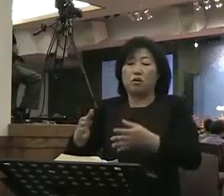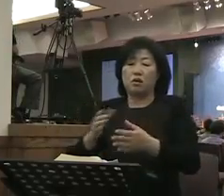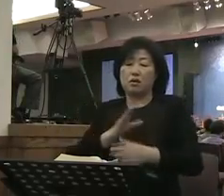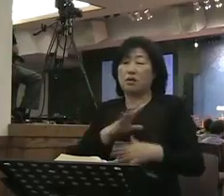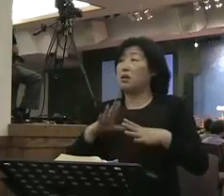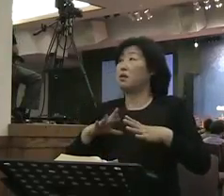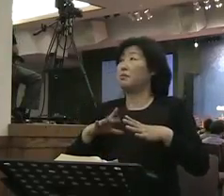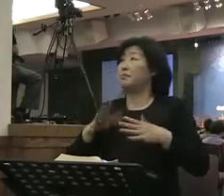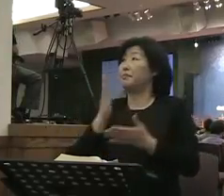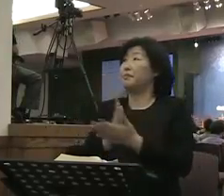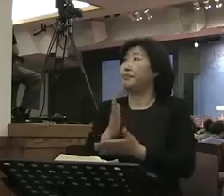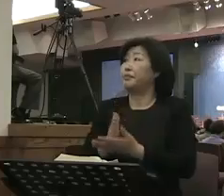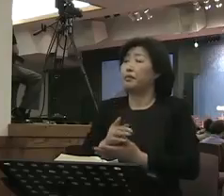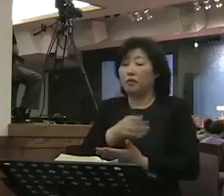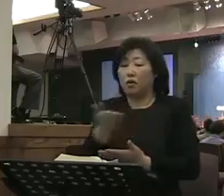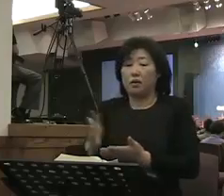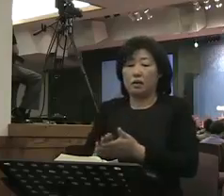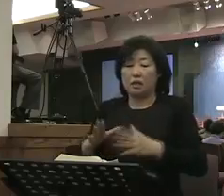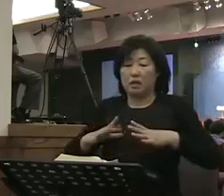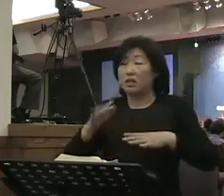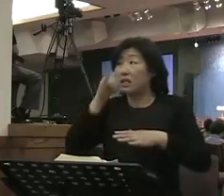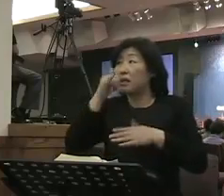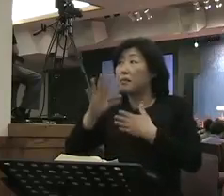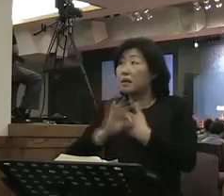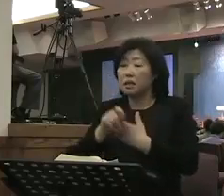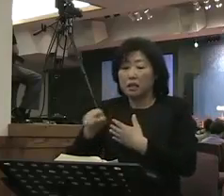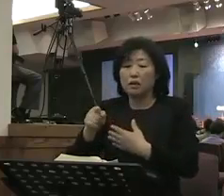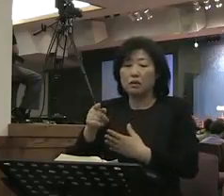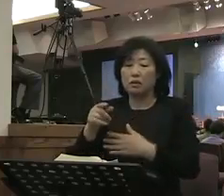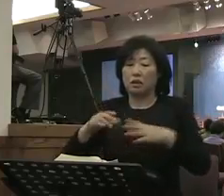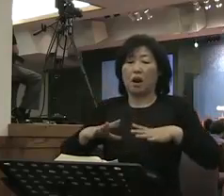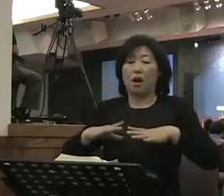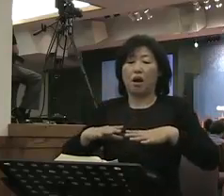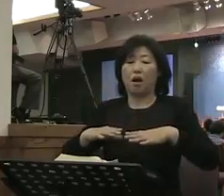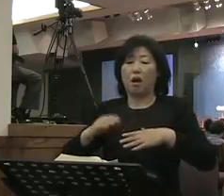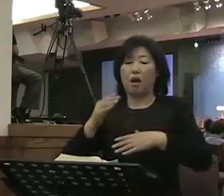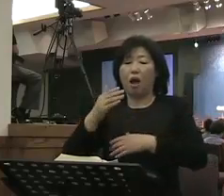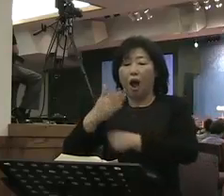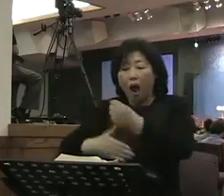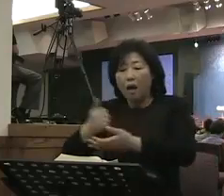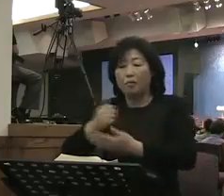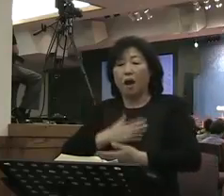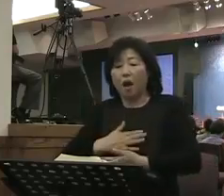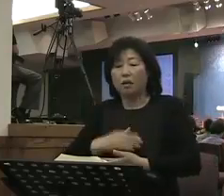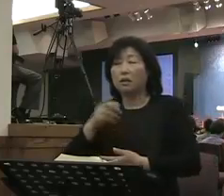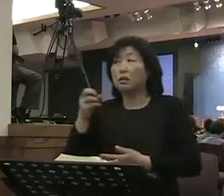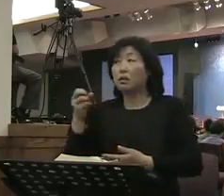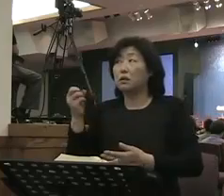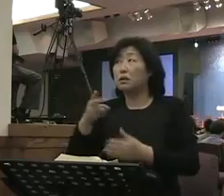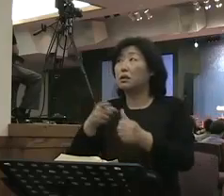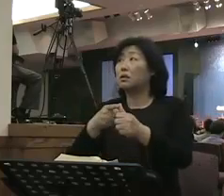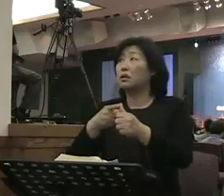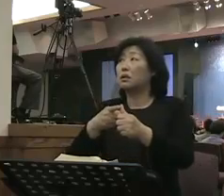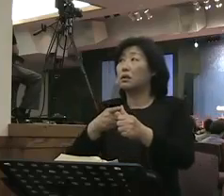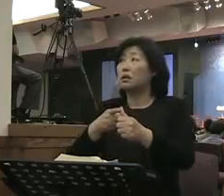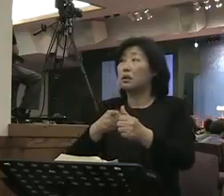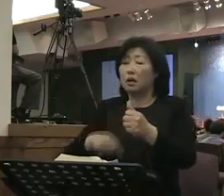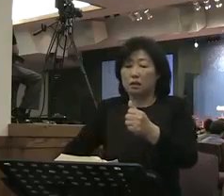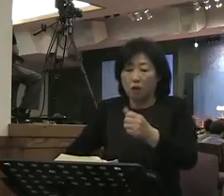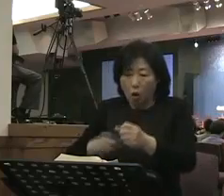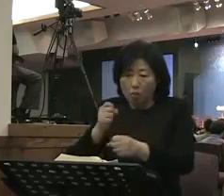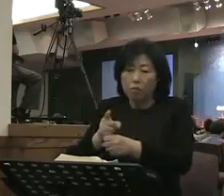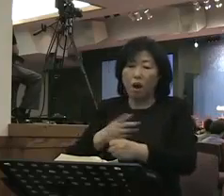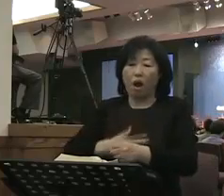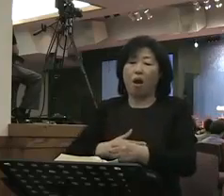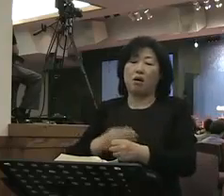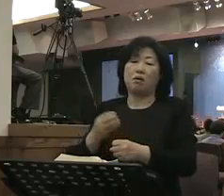말고 너희에게 자랑할 것이 있다면 이것을 자랑하라. 하나님을 아는 것과 그의 성품을 아는